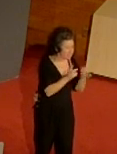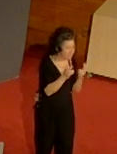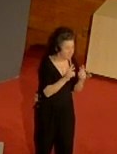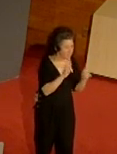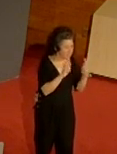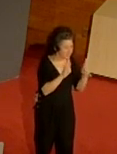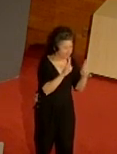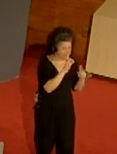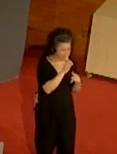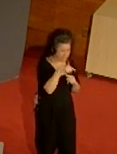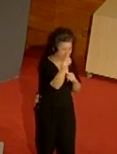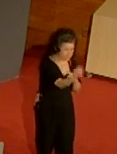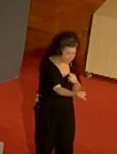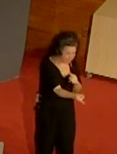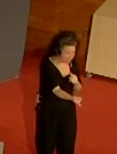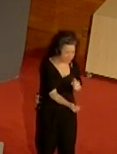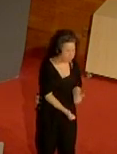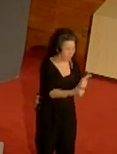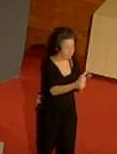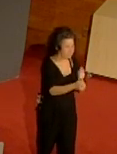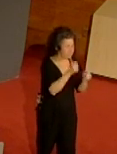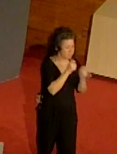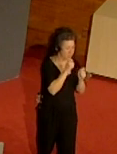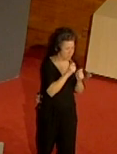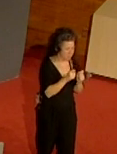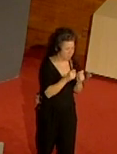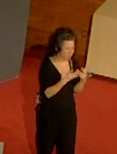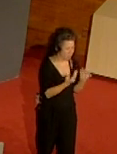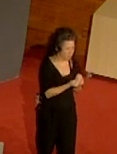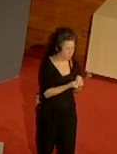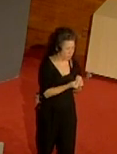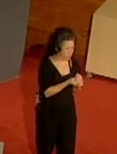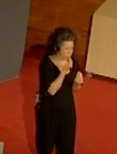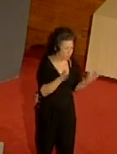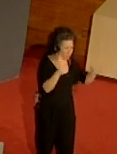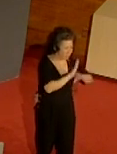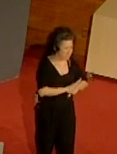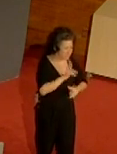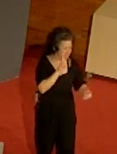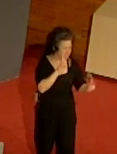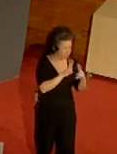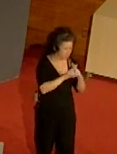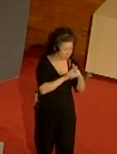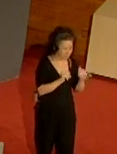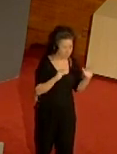urtean kazetaritza gehiago izatea gurekin. Gabon eta hurrengo arte.